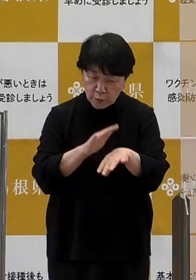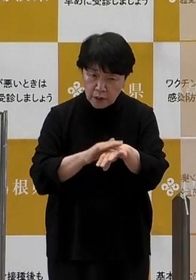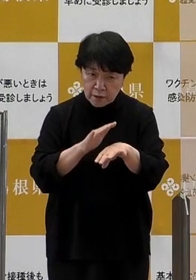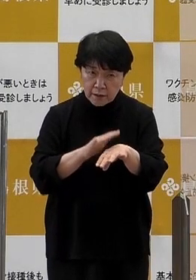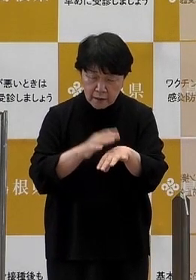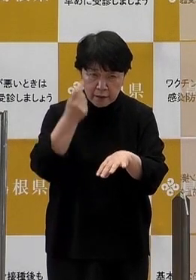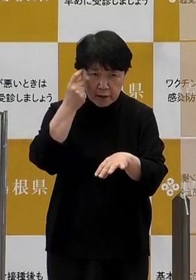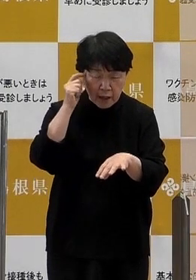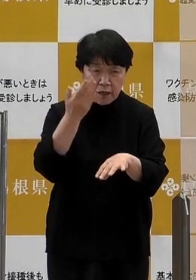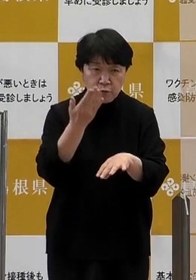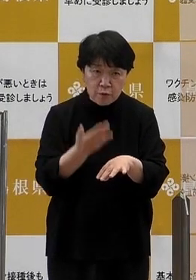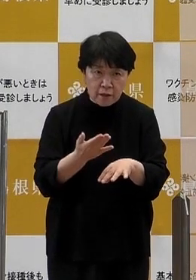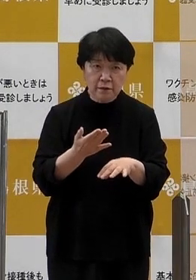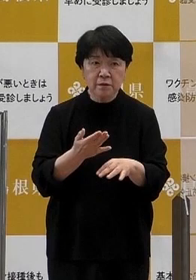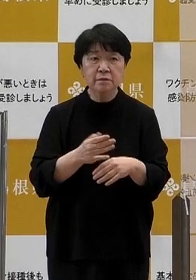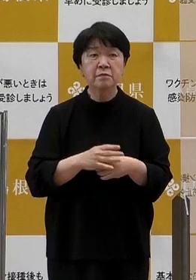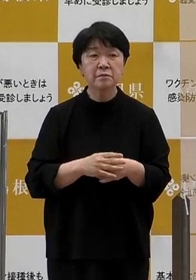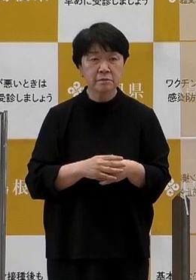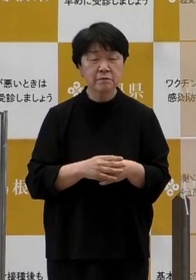私は